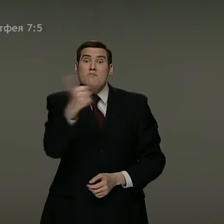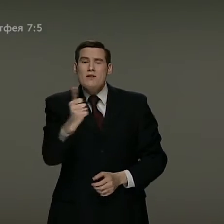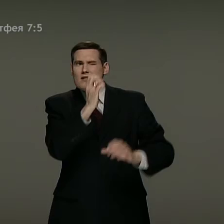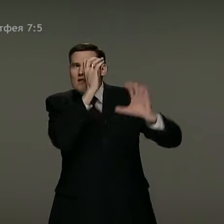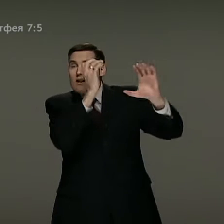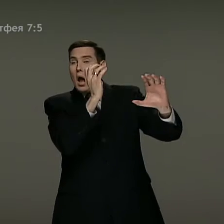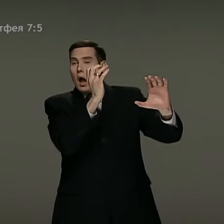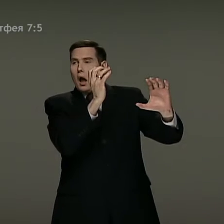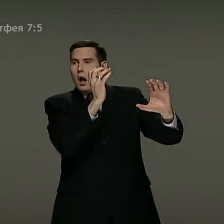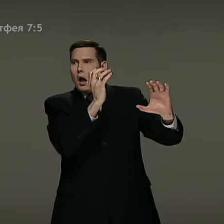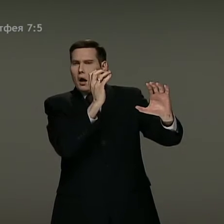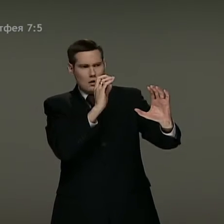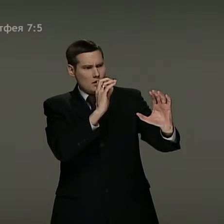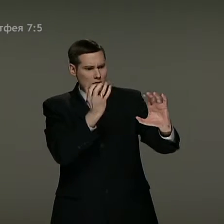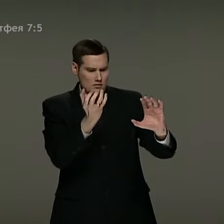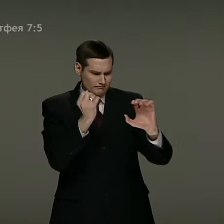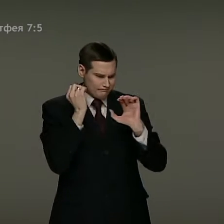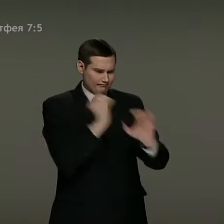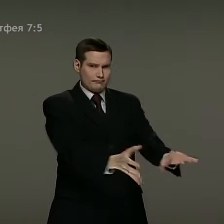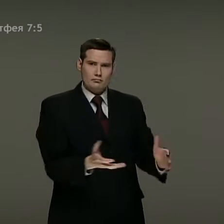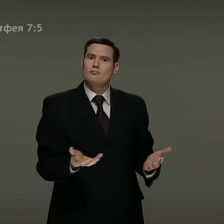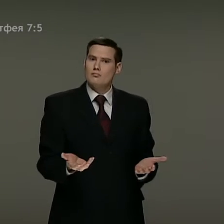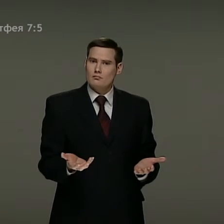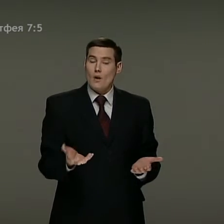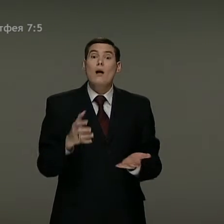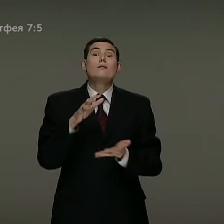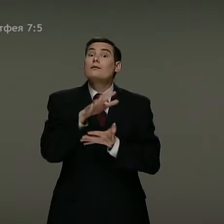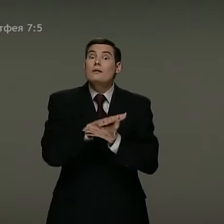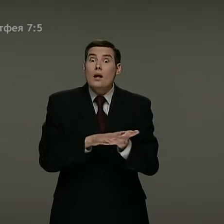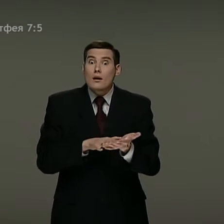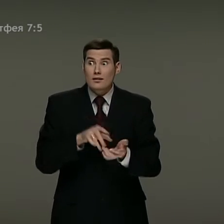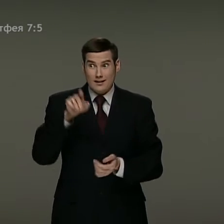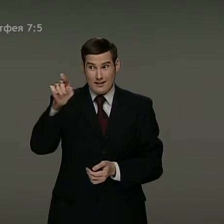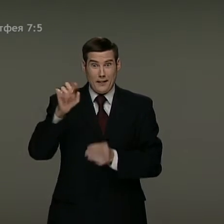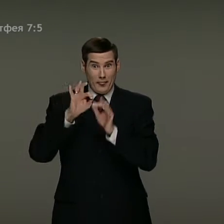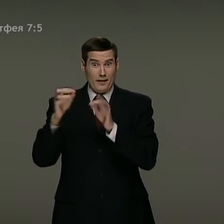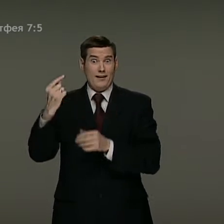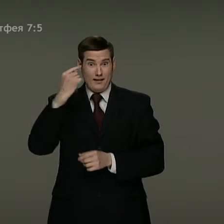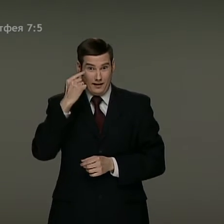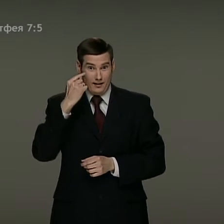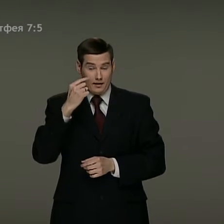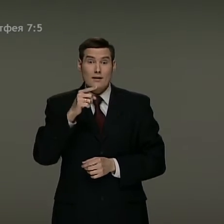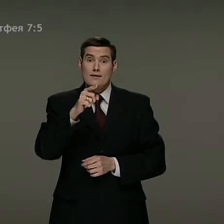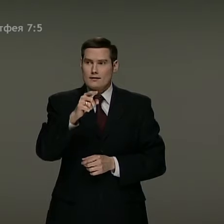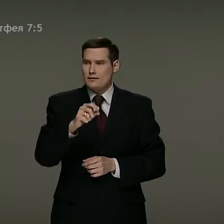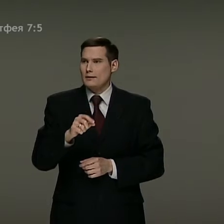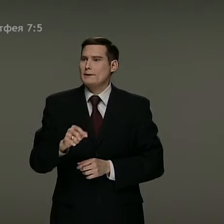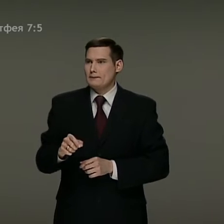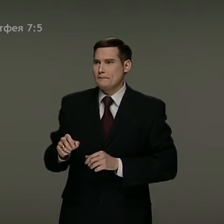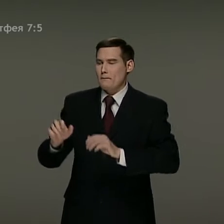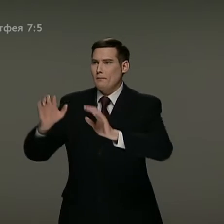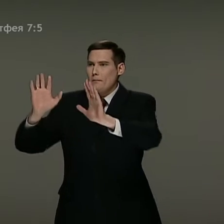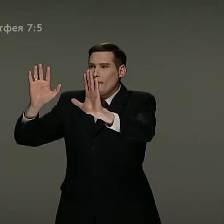глупую гордость и злость, чтоб наказывать вас, мне, дети мои, не